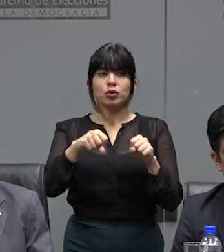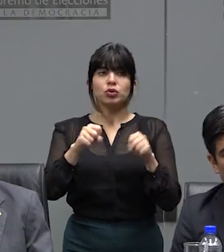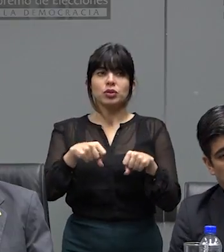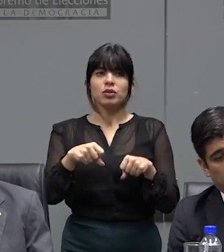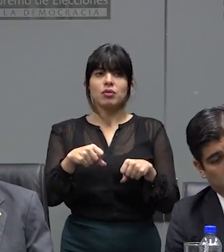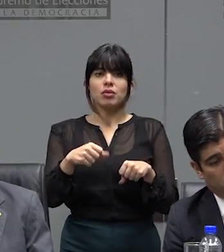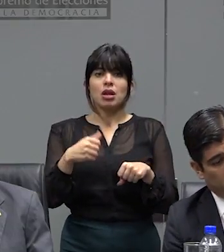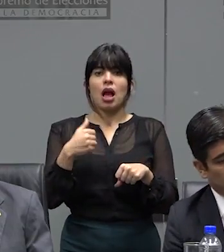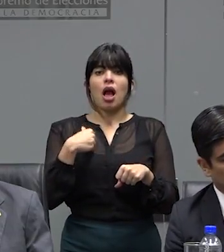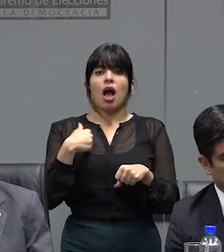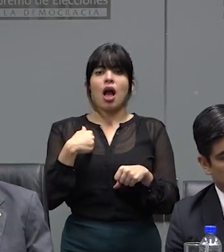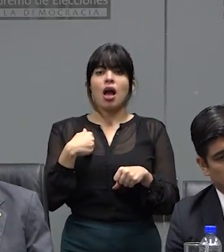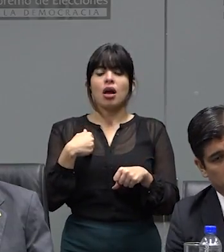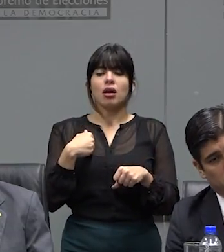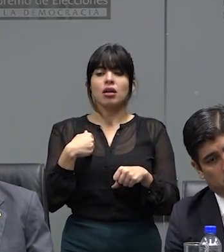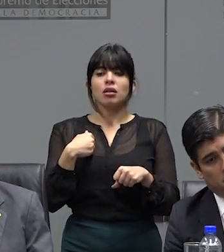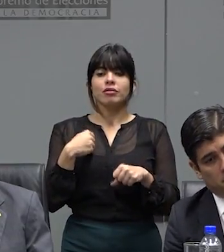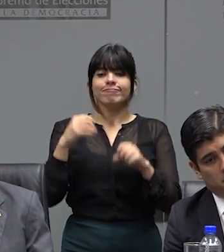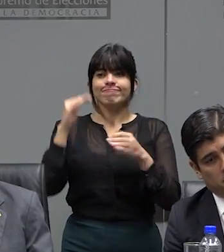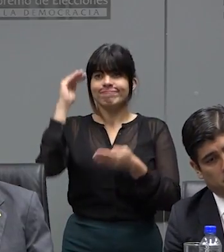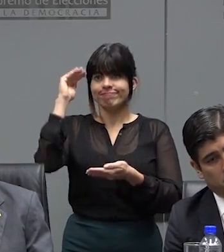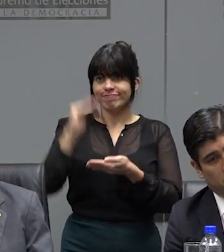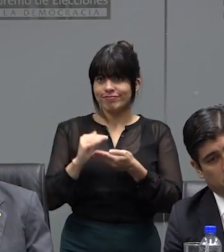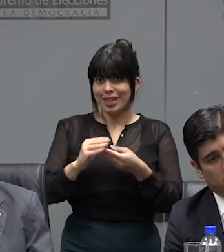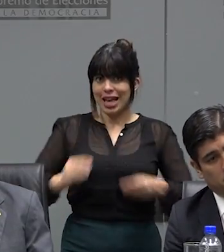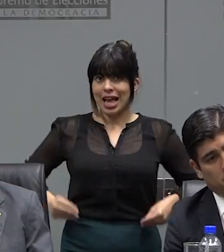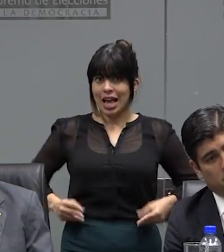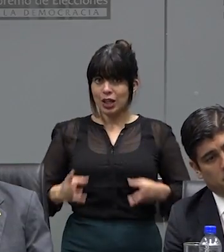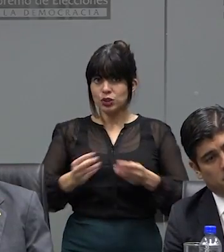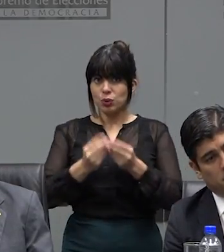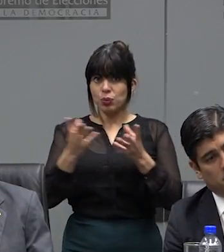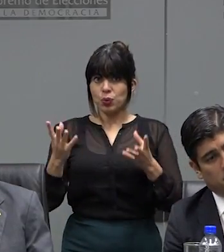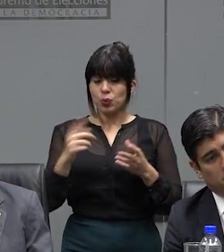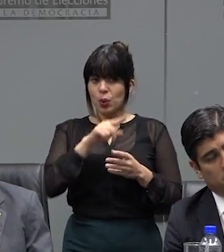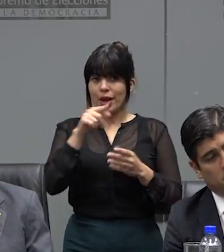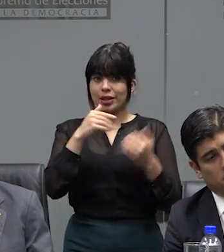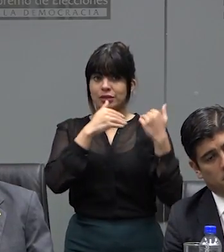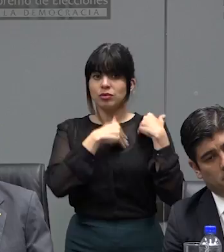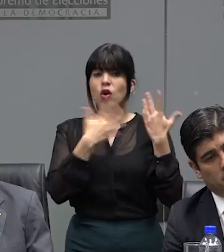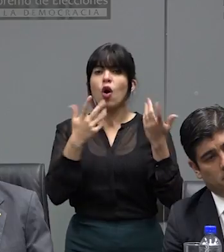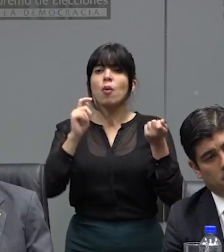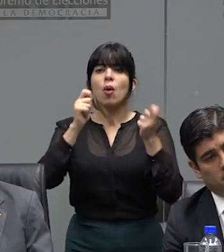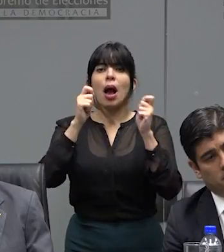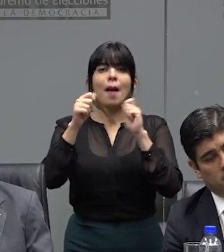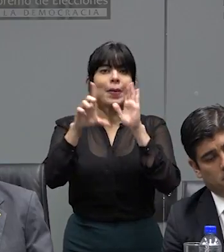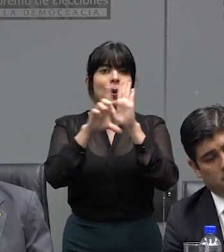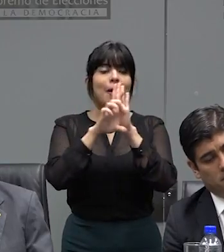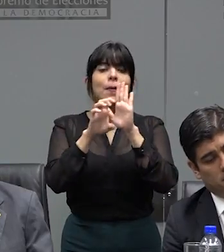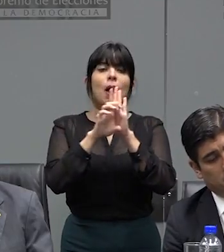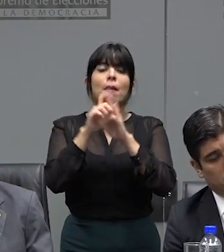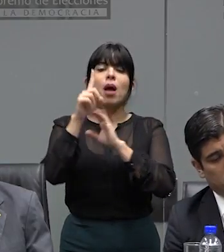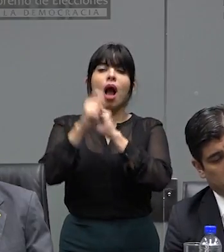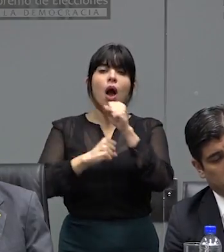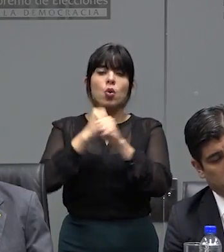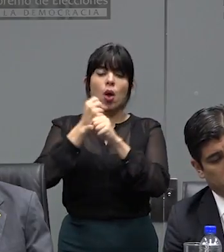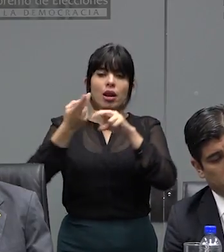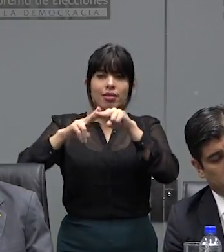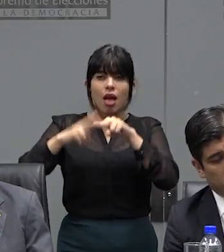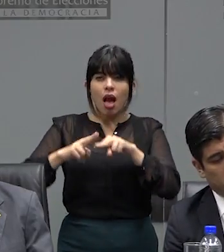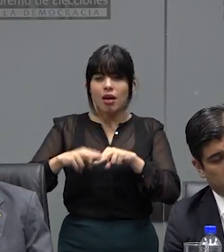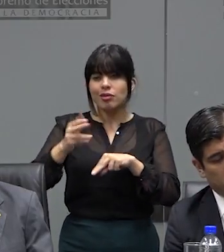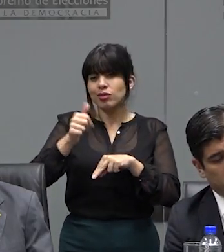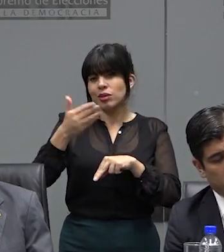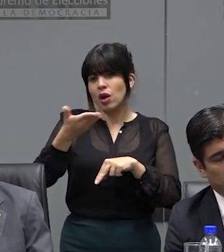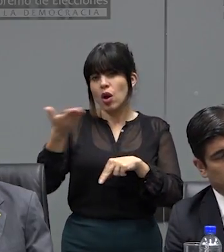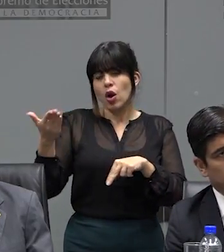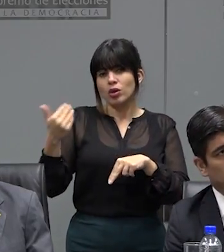tener en la mano la posibilidad de reducir sustancialmente el gasto público con reformas a leyes, por ejemplo, las anualidades y este tipo de cosas